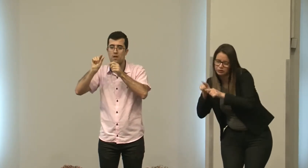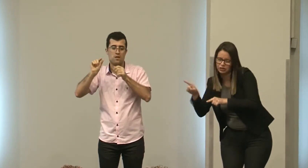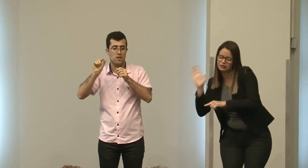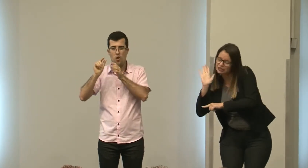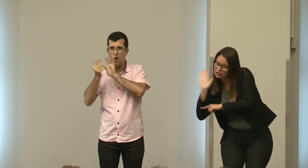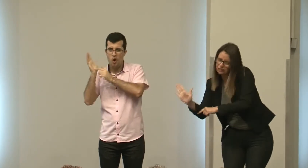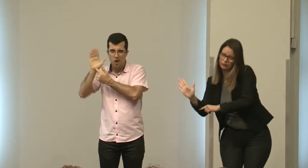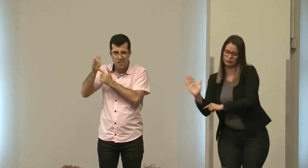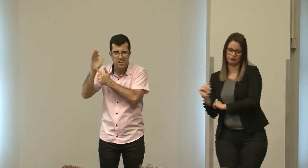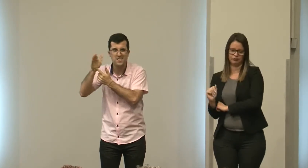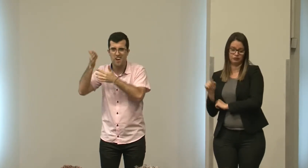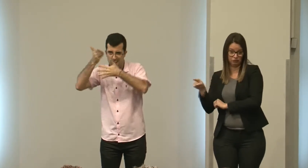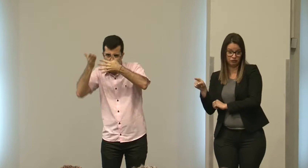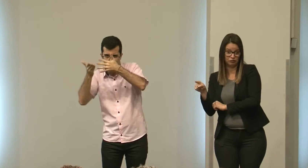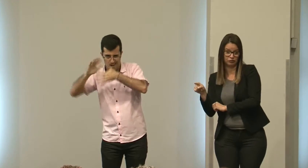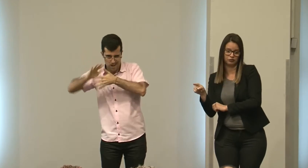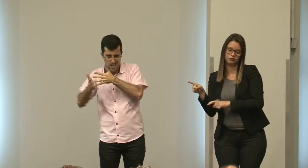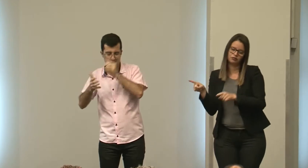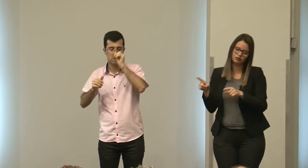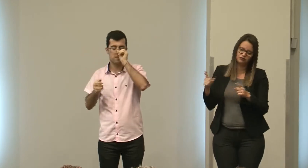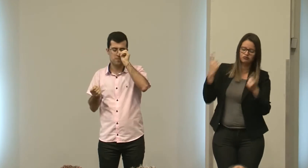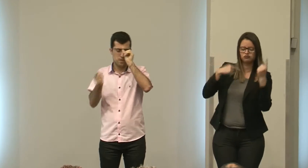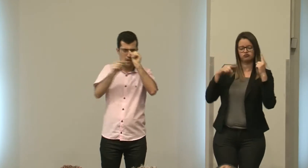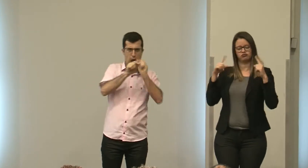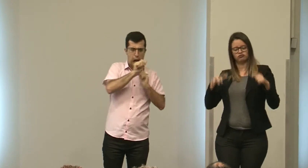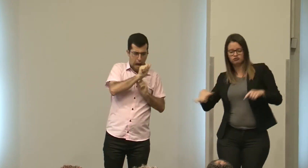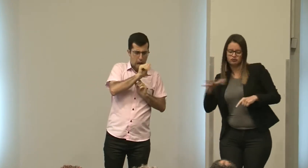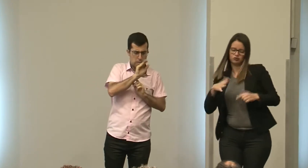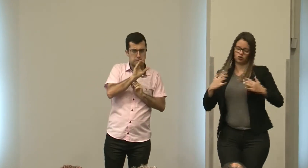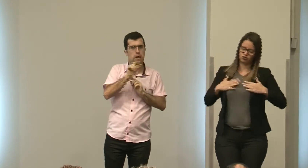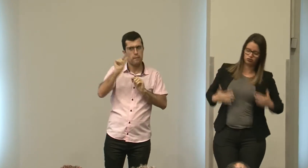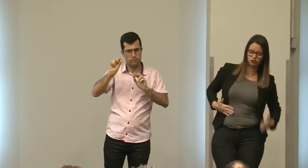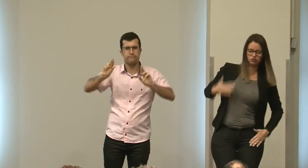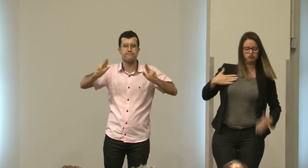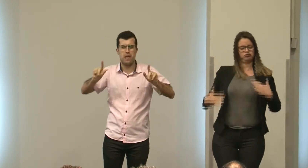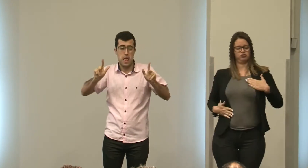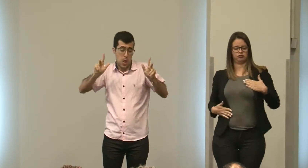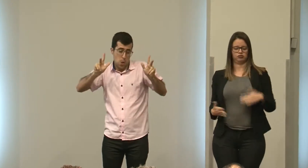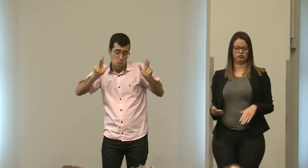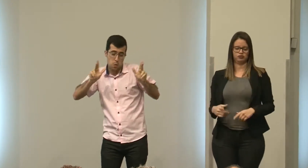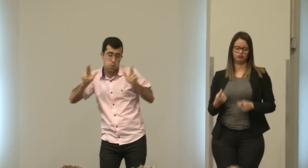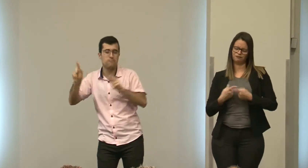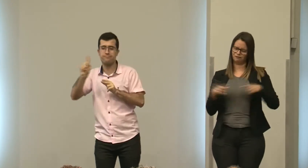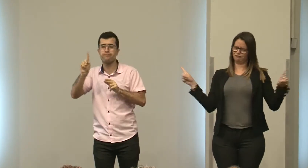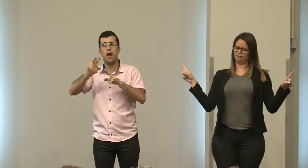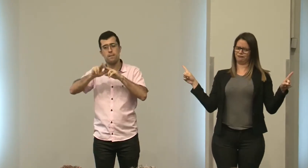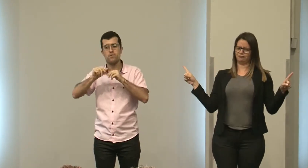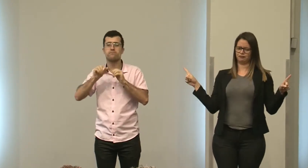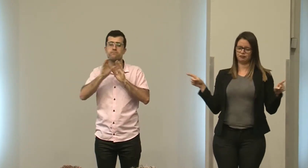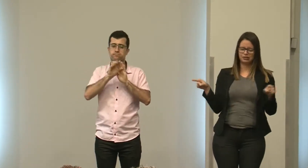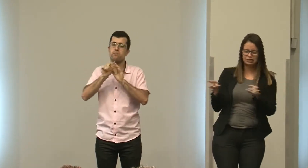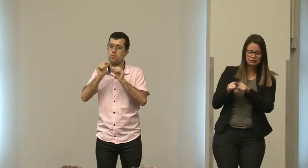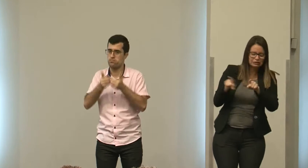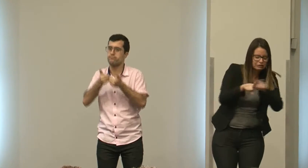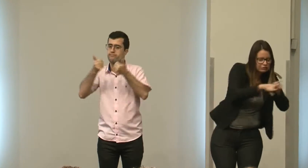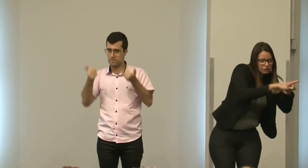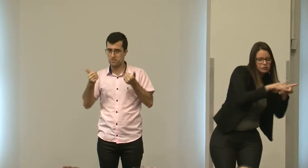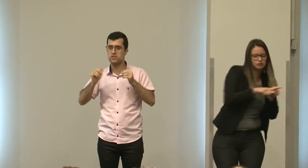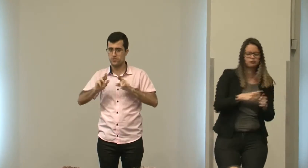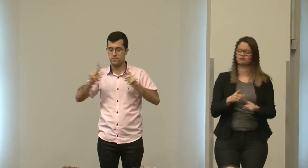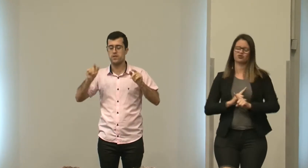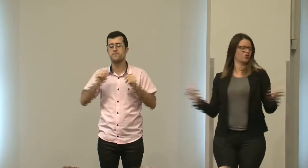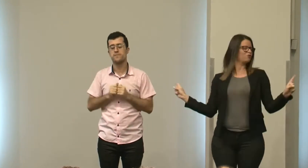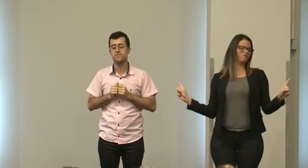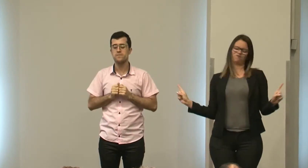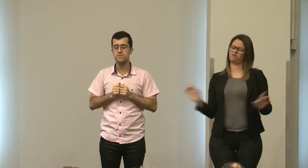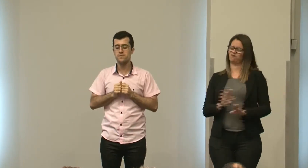possa passar pela datilologia. Com configuração de mãos. Utilizando configuração de mãos e orientações.